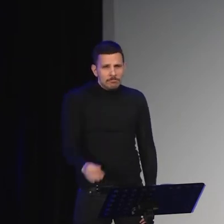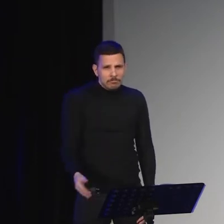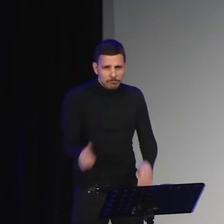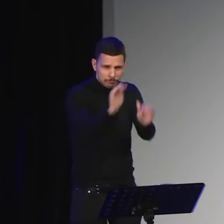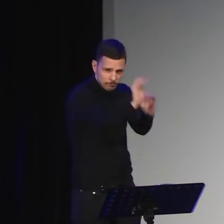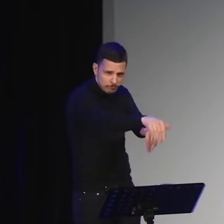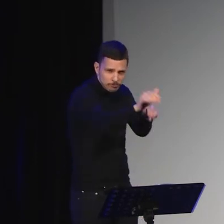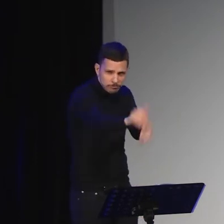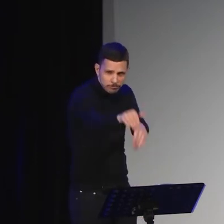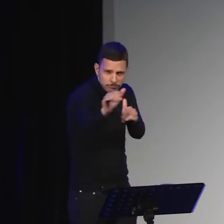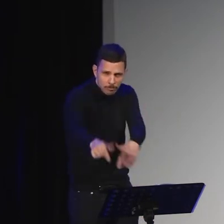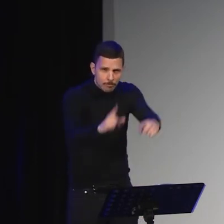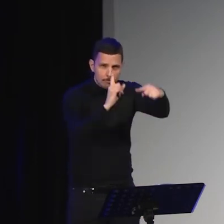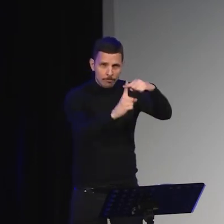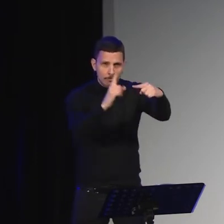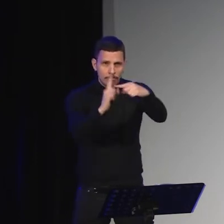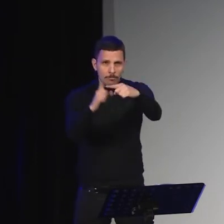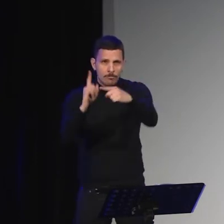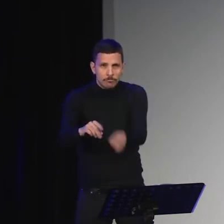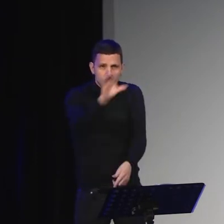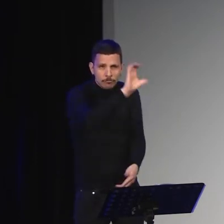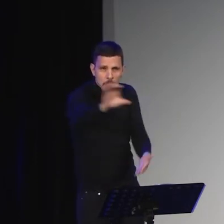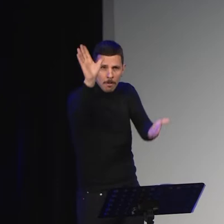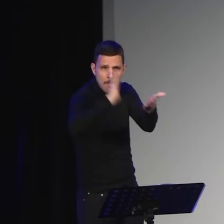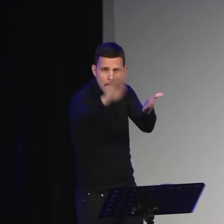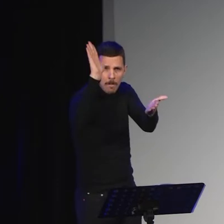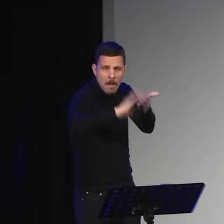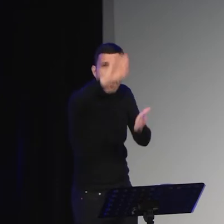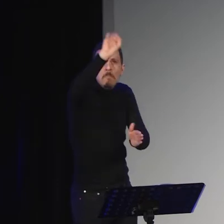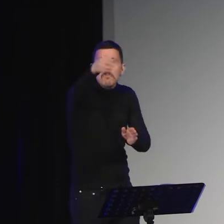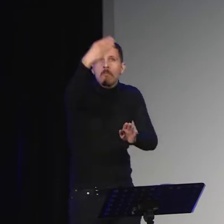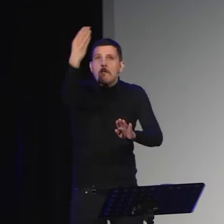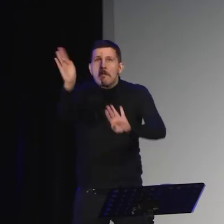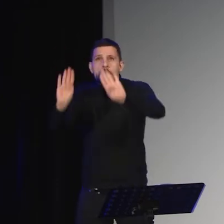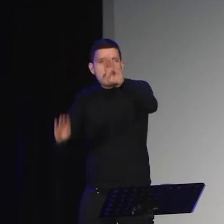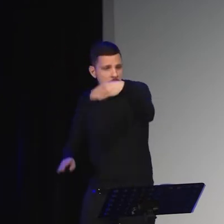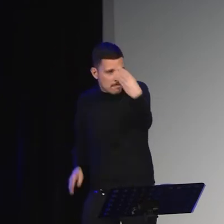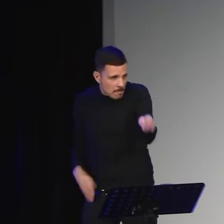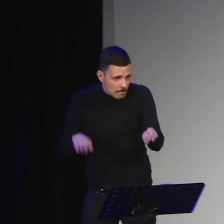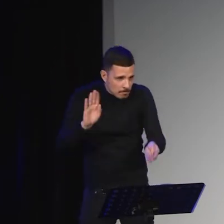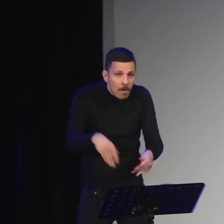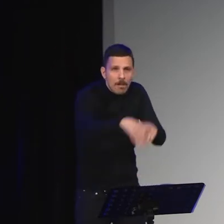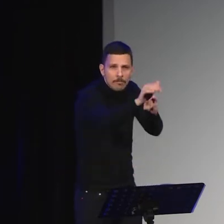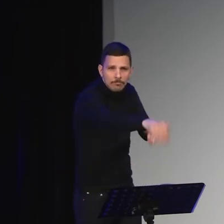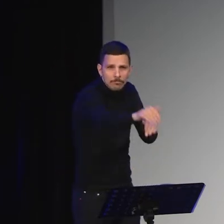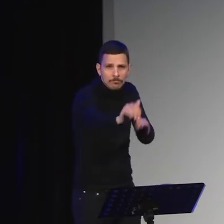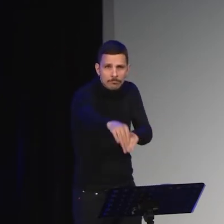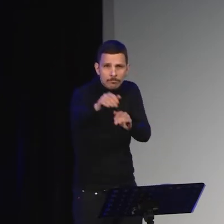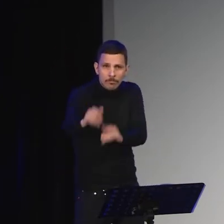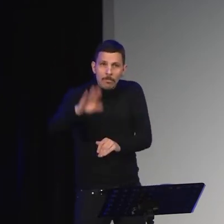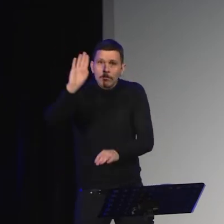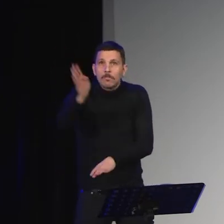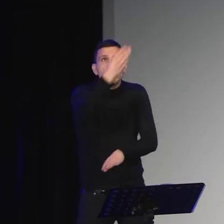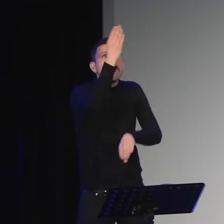oh. Rapproche ma main de la lumière. Rapproche ma main, mon frère, ta tête de crabe, mon frère. Libère du stress sous forme de